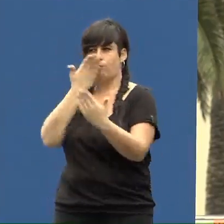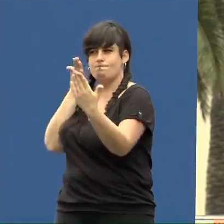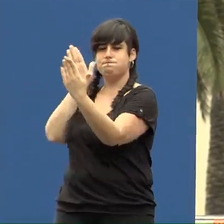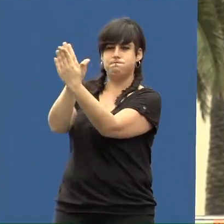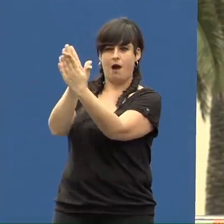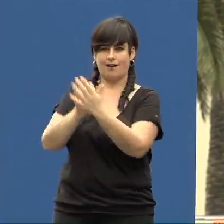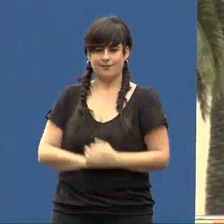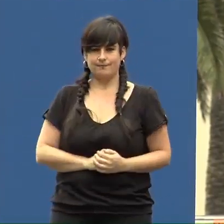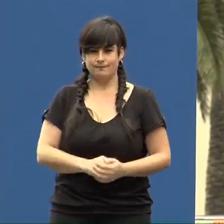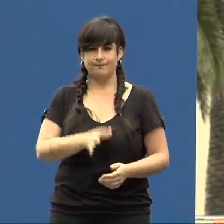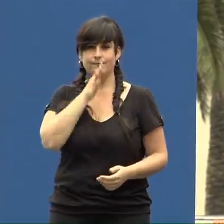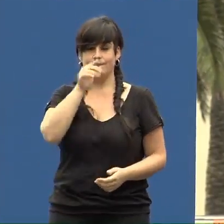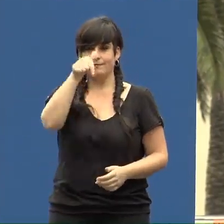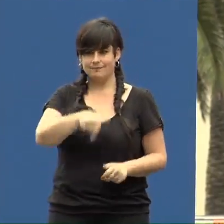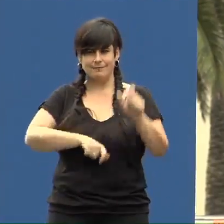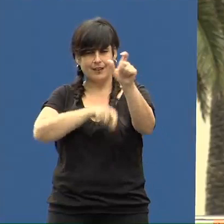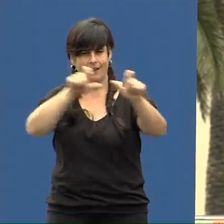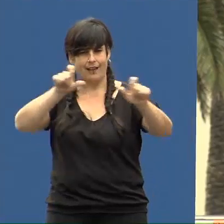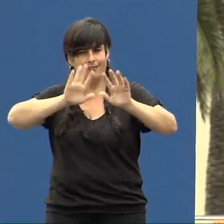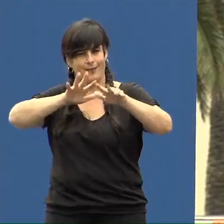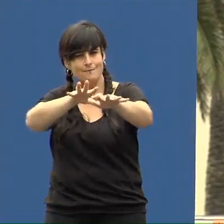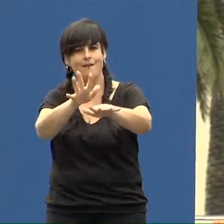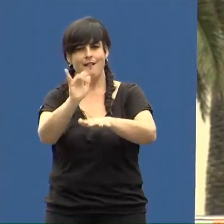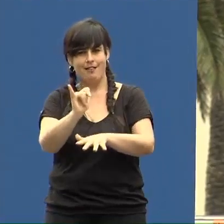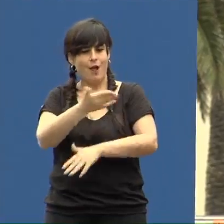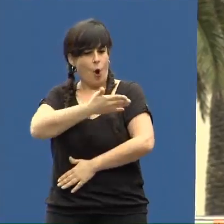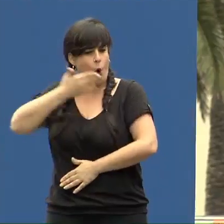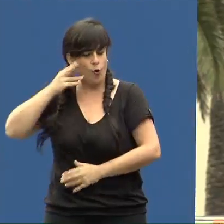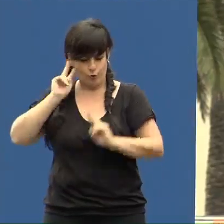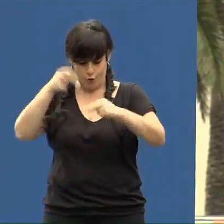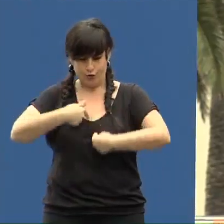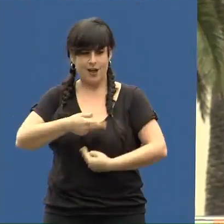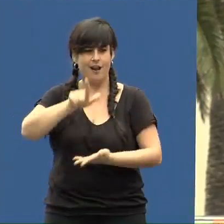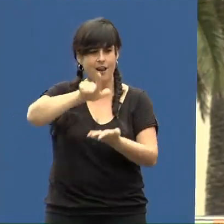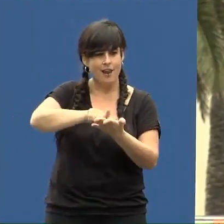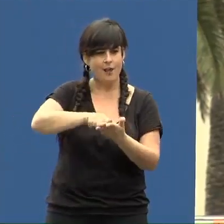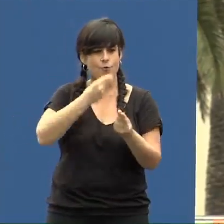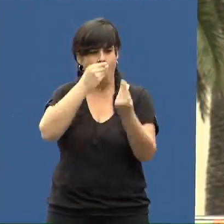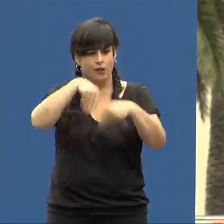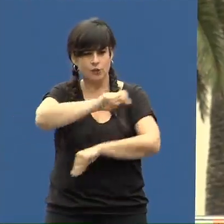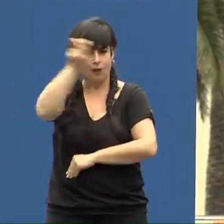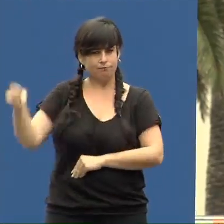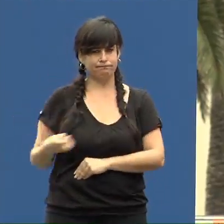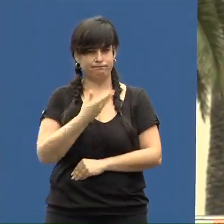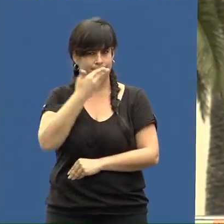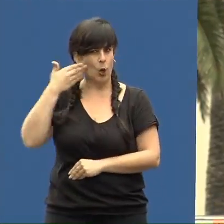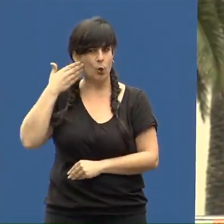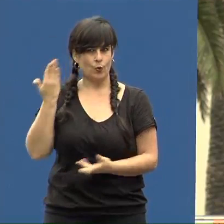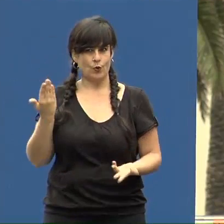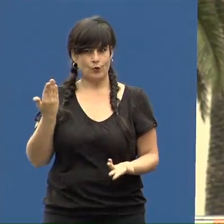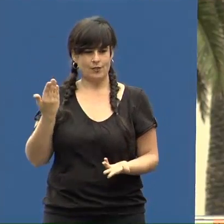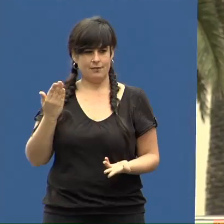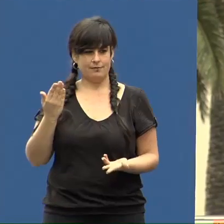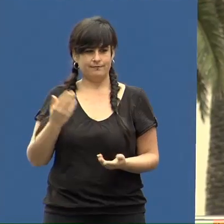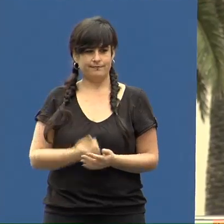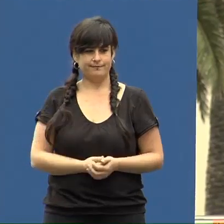que hay una marea ciudadana imparable, orgullosa de su lengua, de su cultura, de su historia, de sus raíces profundas